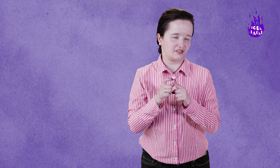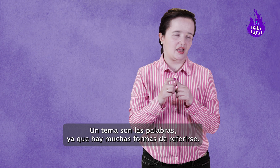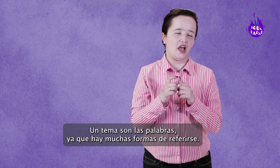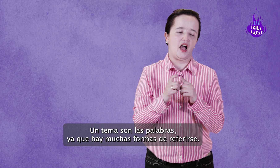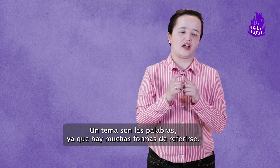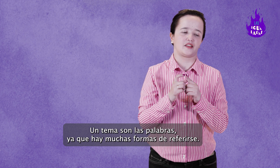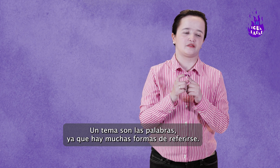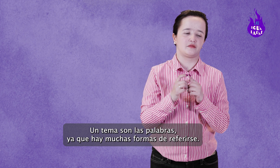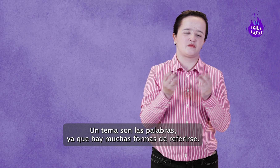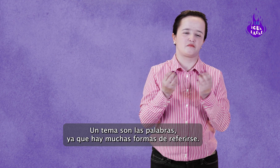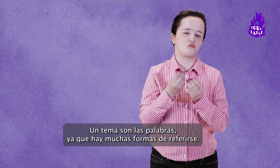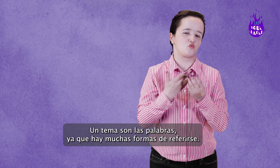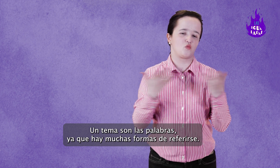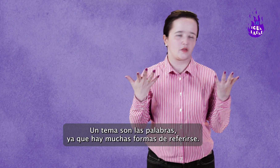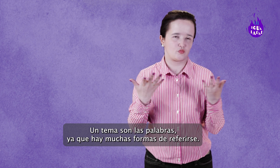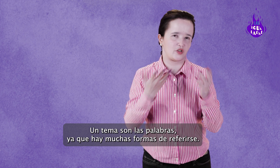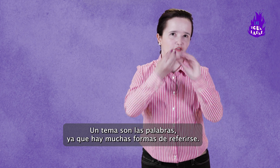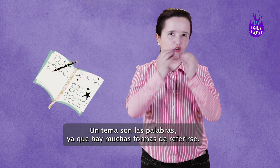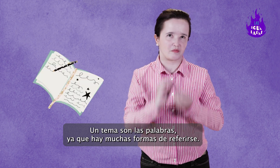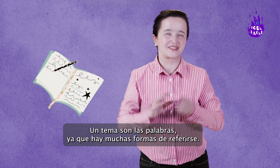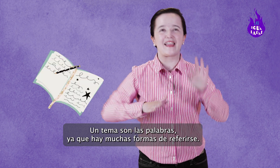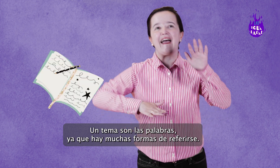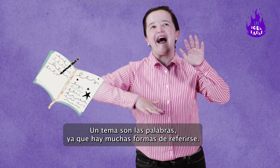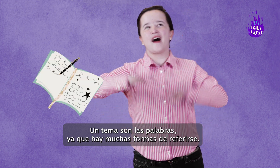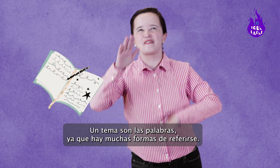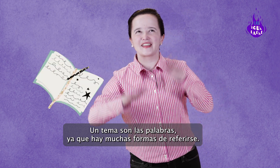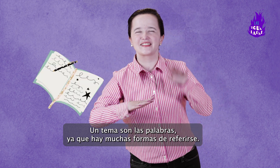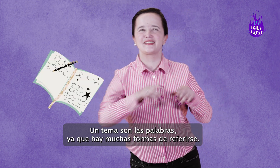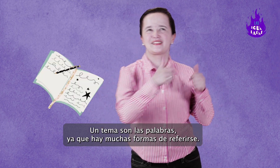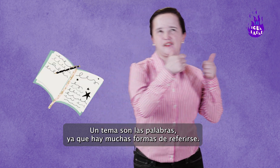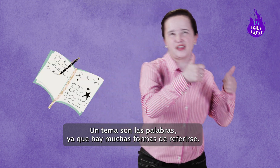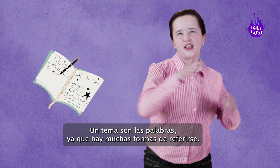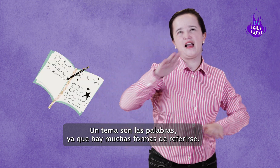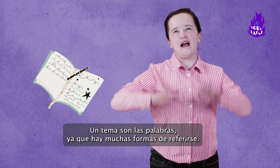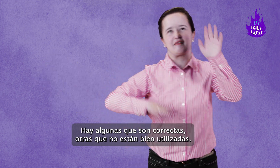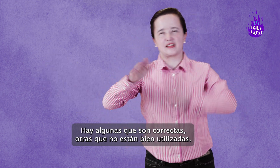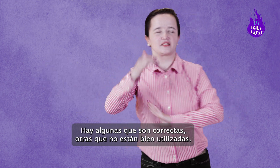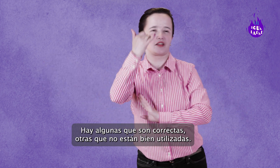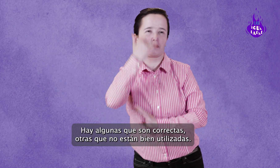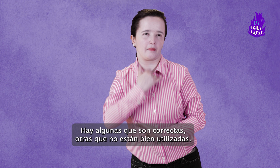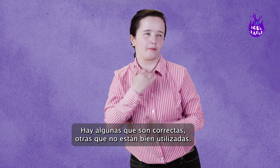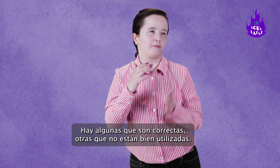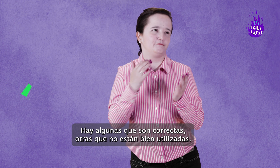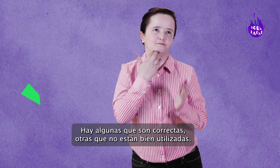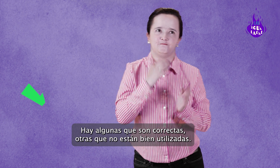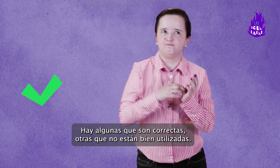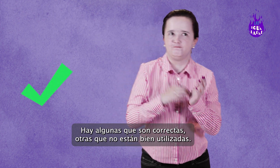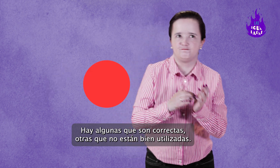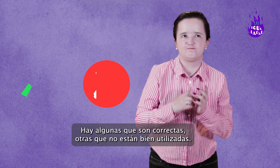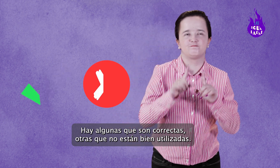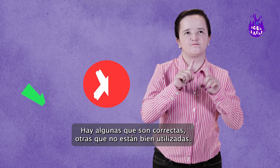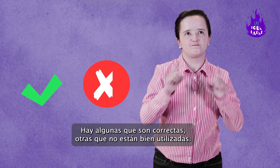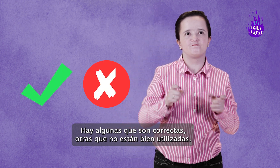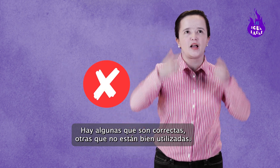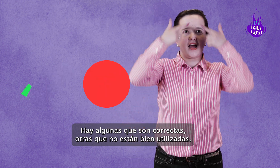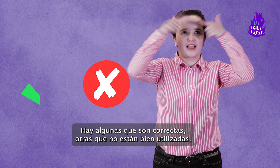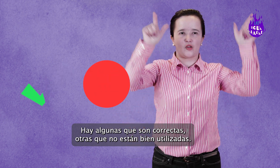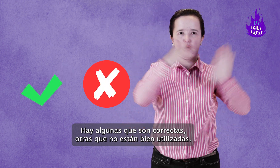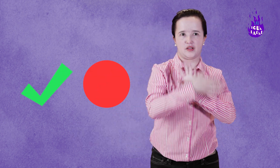Un tema es el tema de las palabras, ya que en muchas formas de referirse hay algunas que son correctas, otras que no están bien utilizadas,